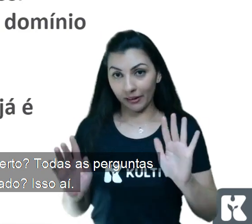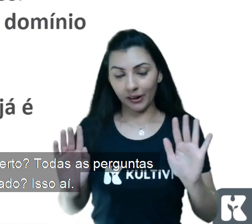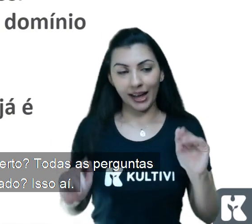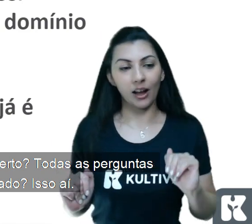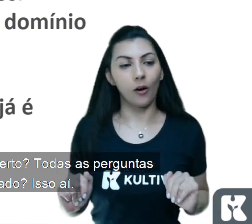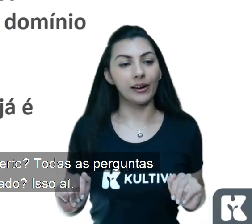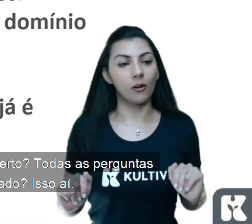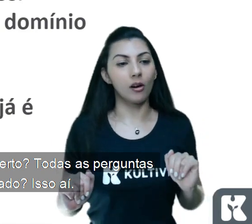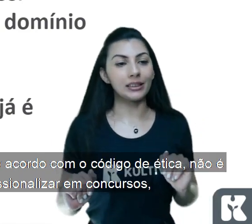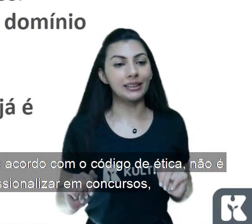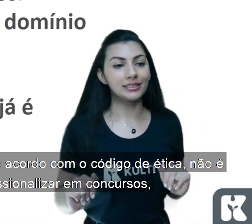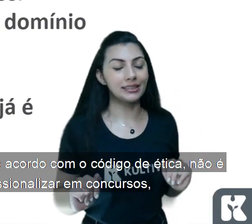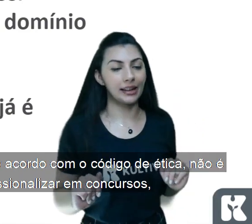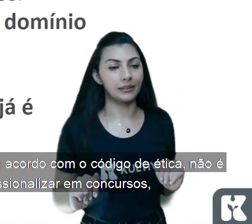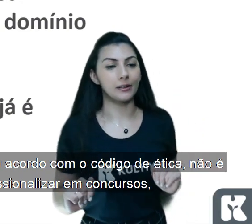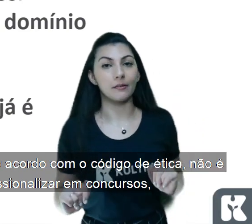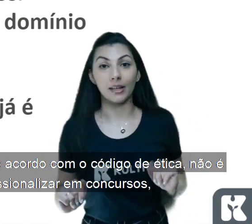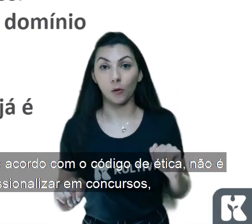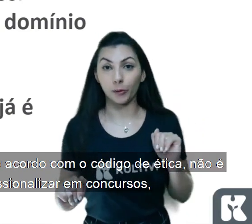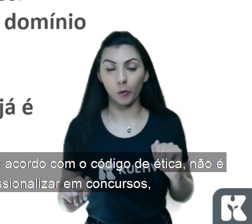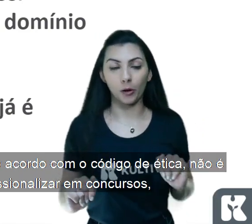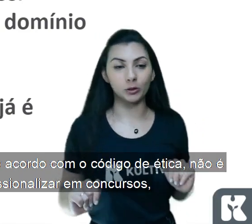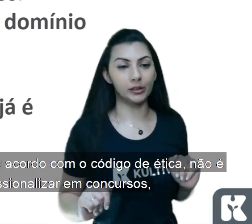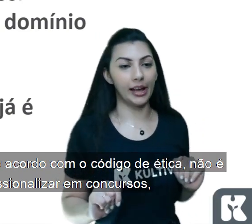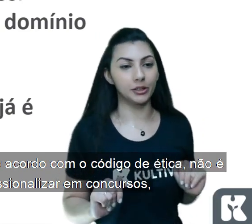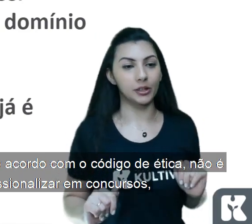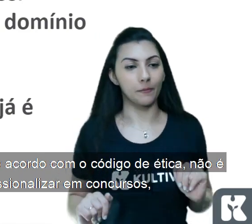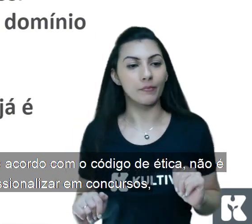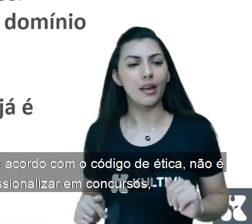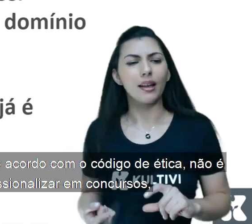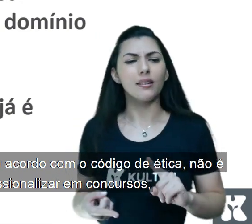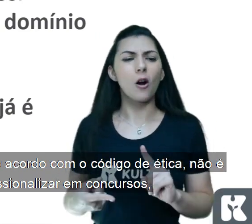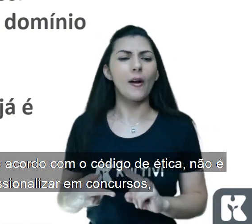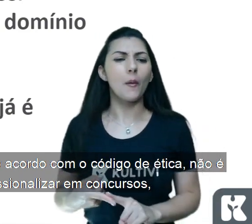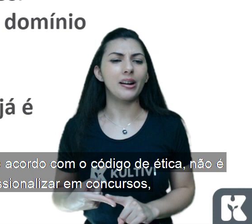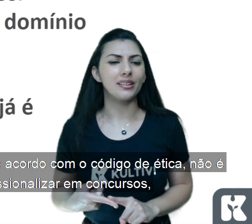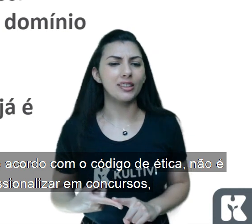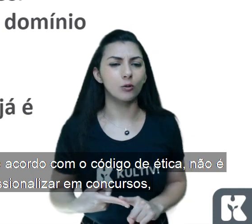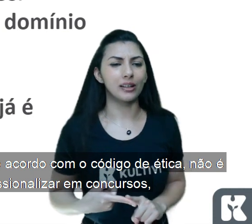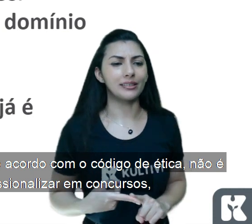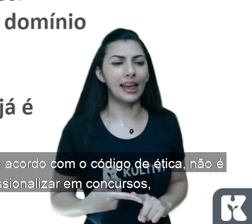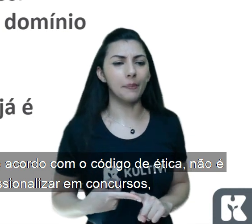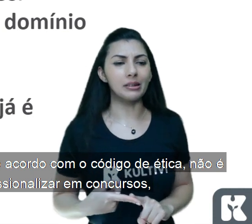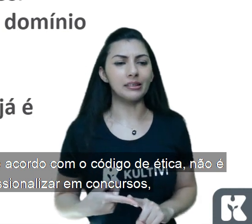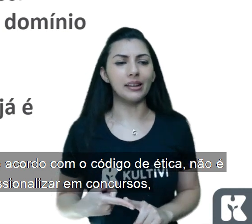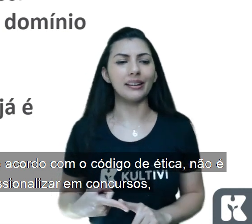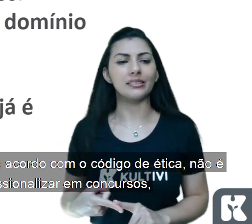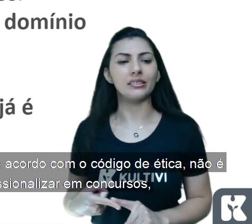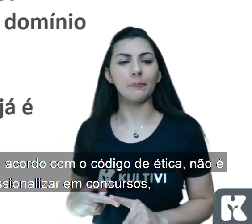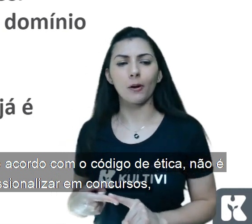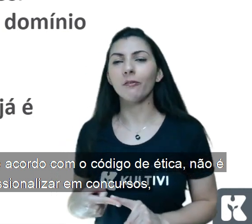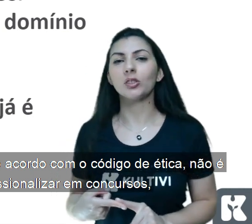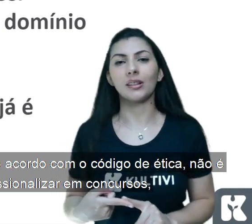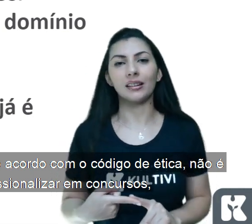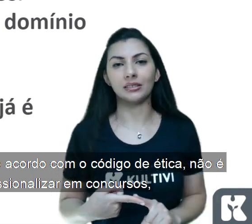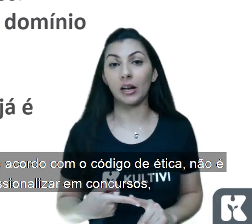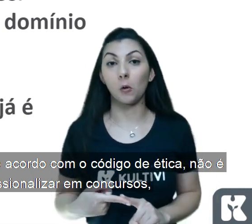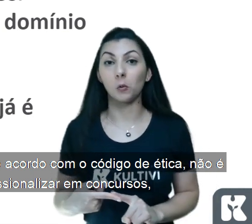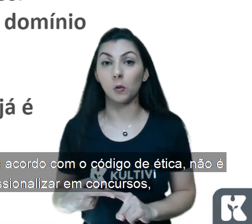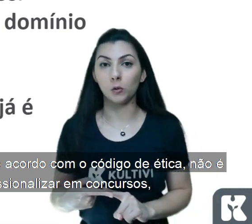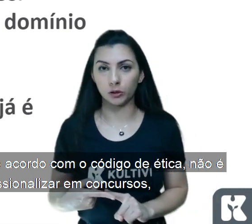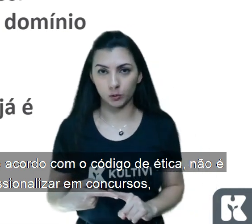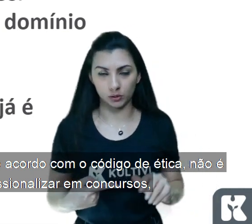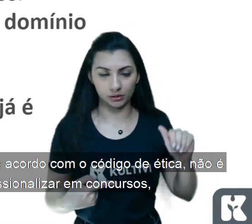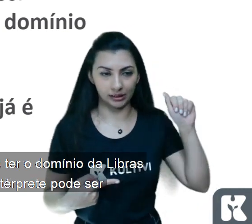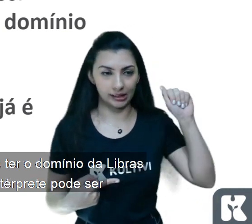Vamos verificar agora qual que está certa, de acordo com o Código de Ética. Não é obrigação do intérprete em se profissionalizar